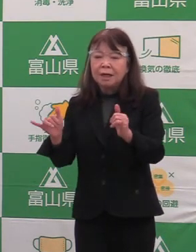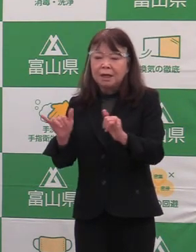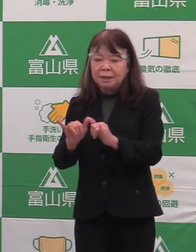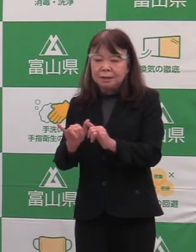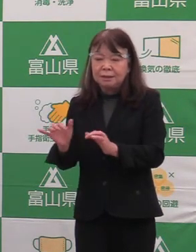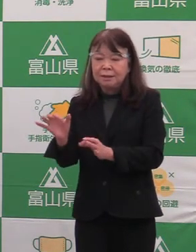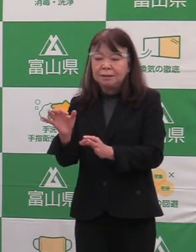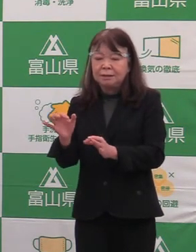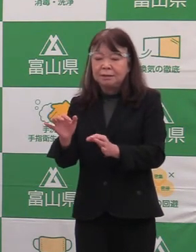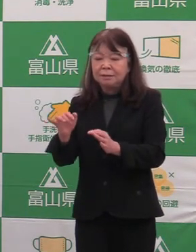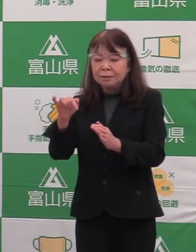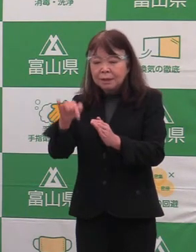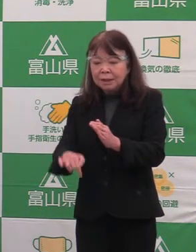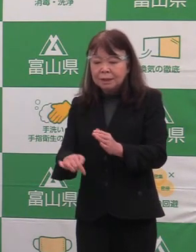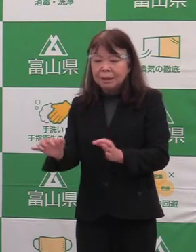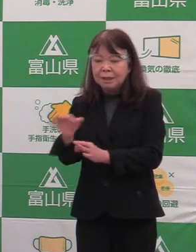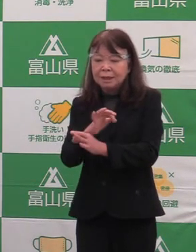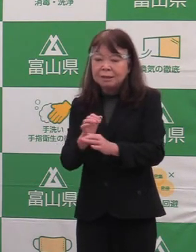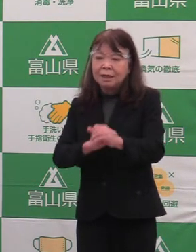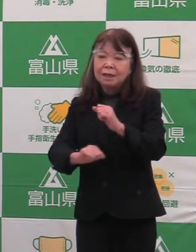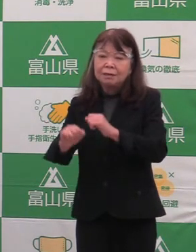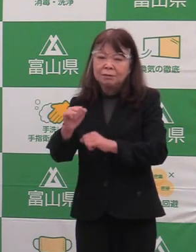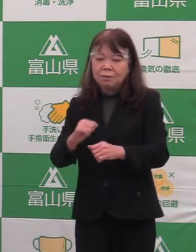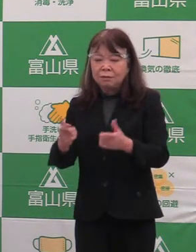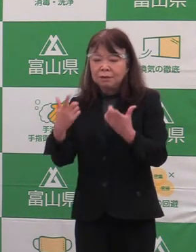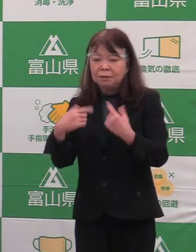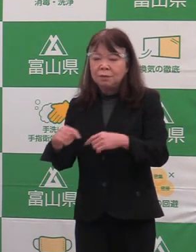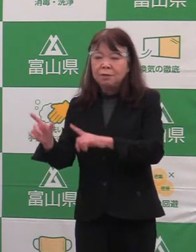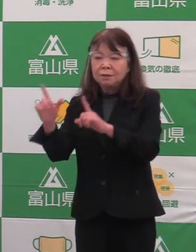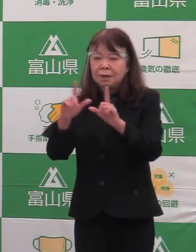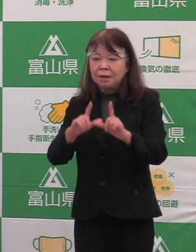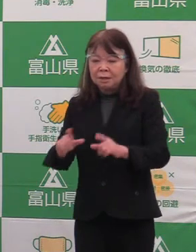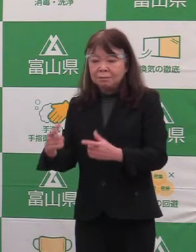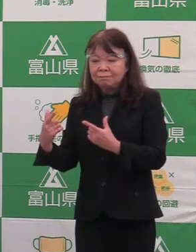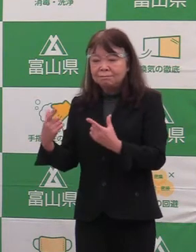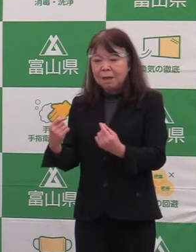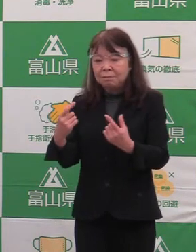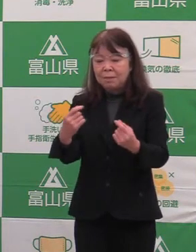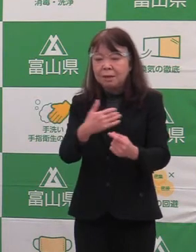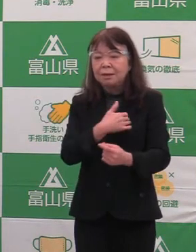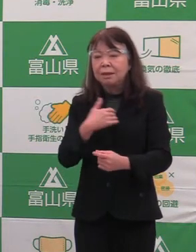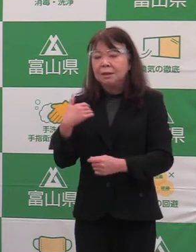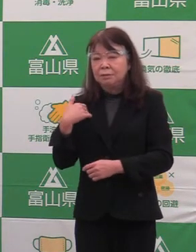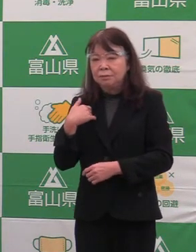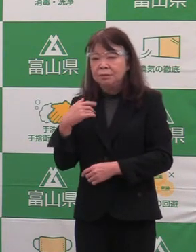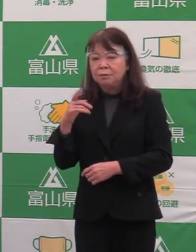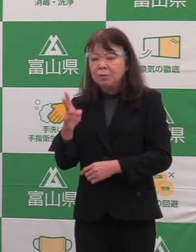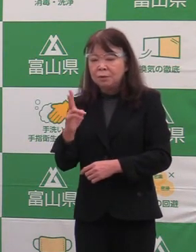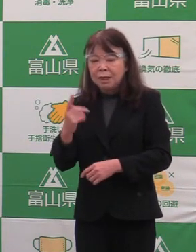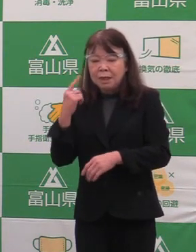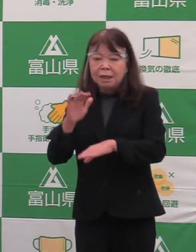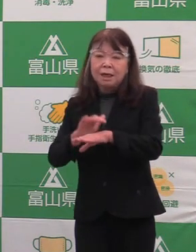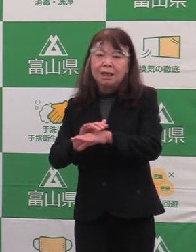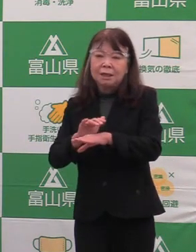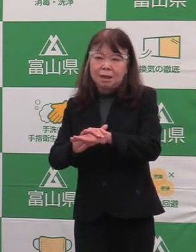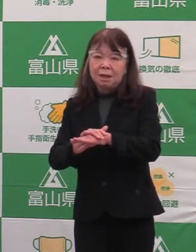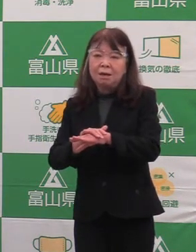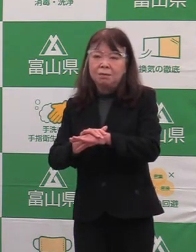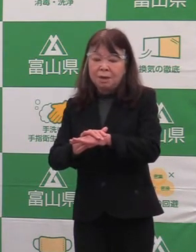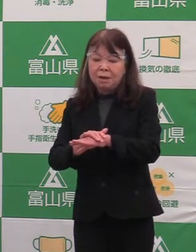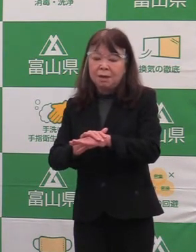動を、いわば日常をできるだけ普通に回していく、そういう基本的な考え方はこれも、